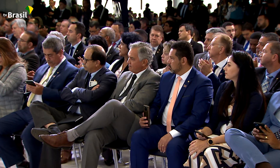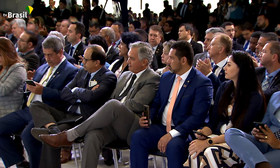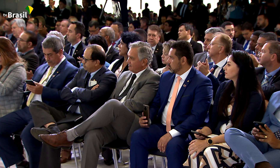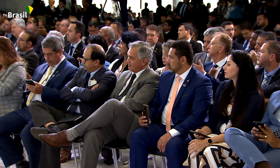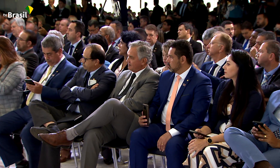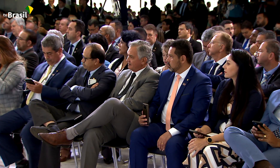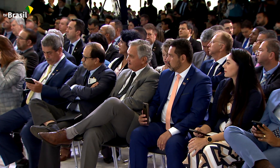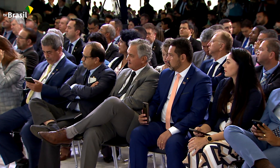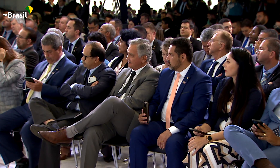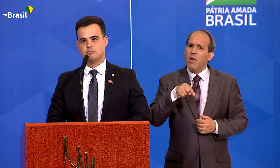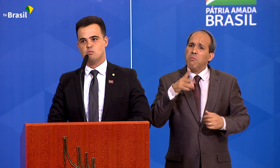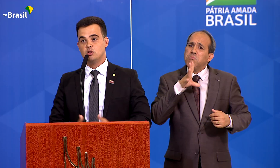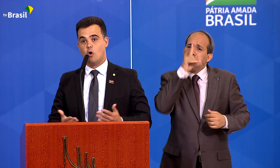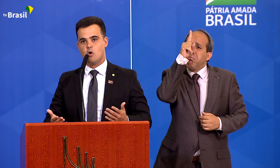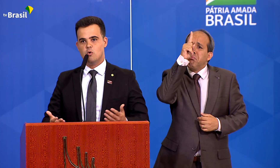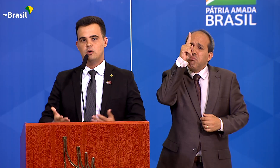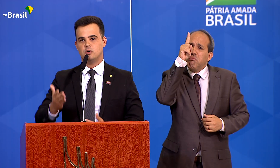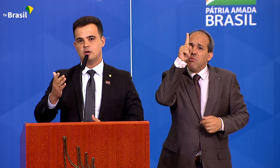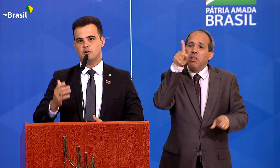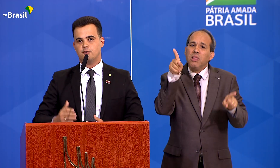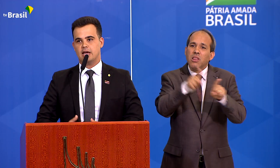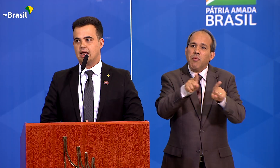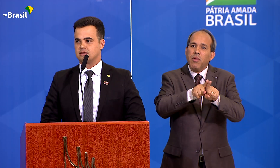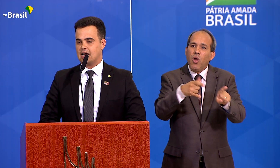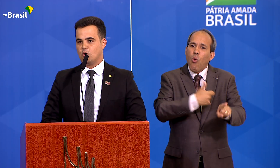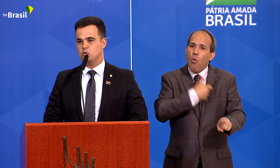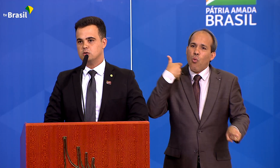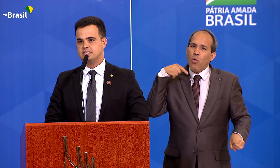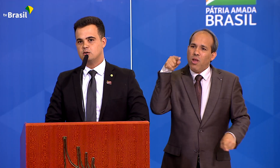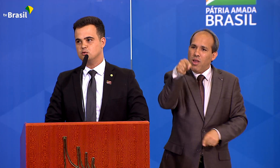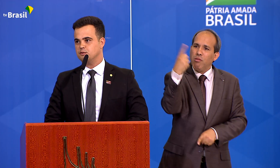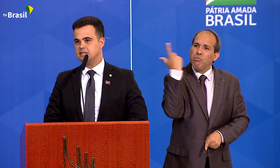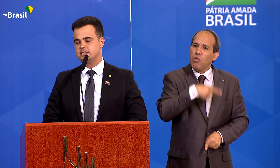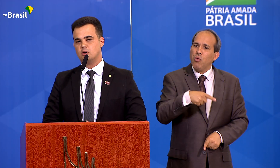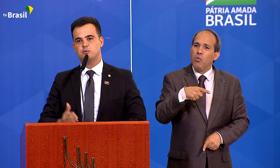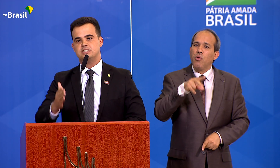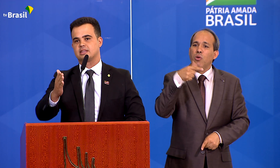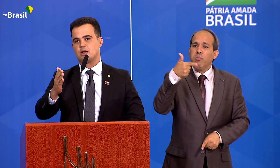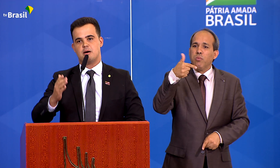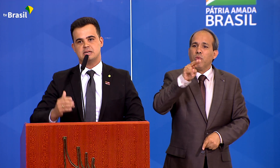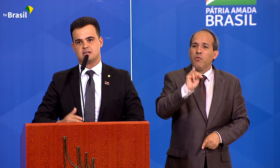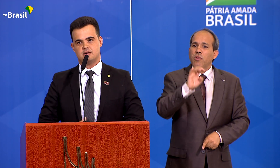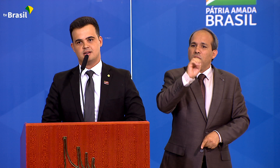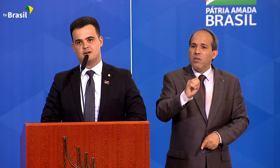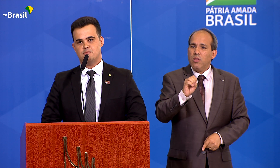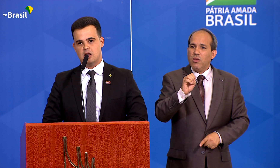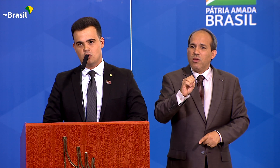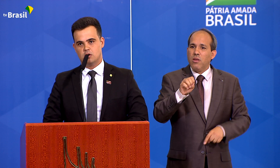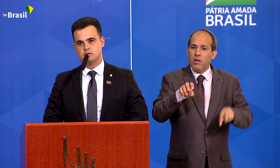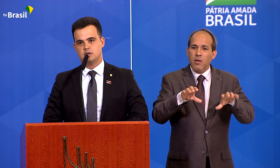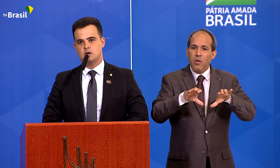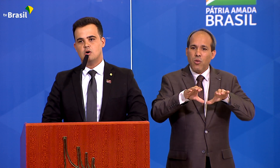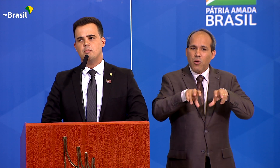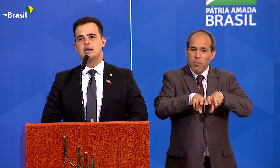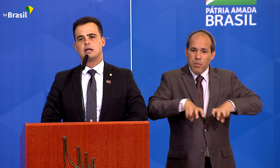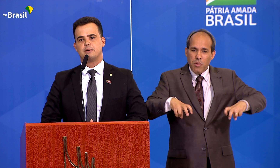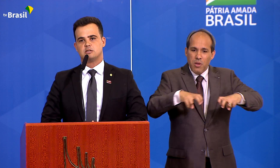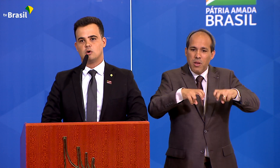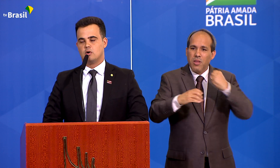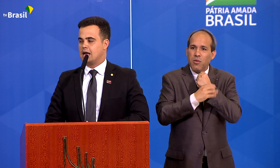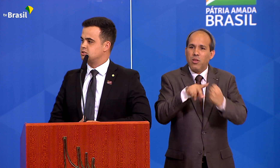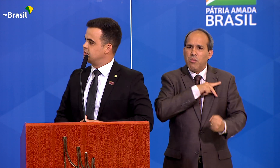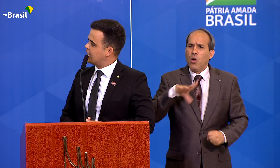Ah e por uma coincidência muito orgulho foi eleito lá como segundo vice não podia estar uma mesa melhor